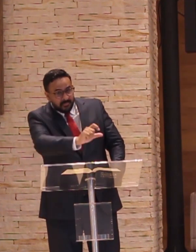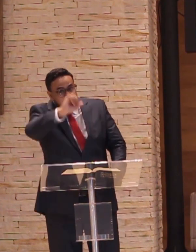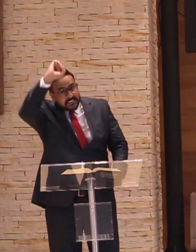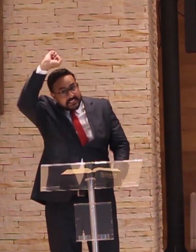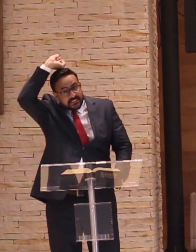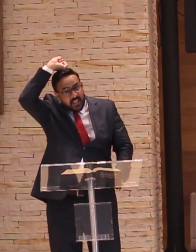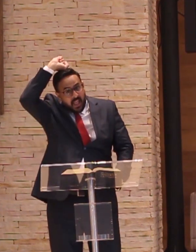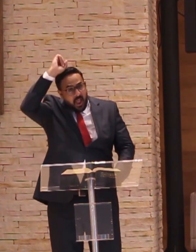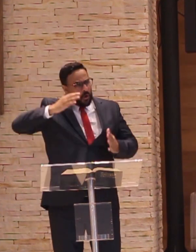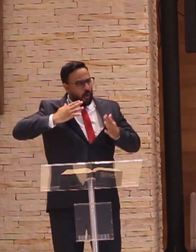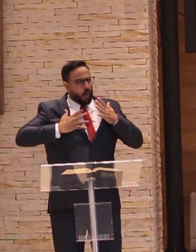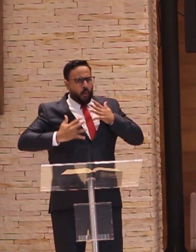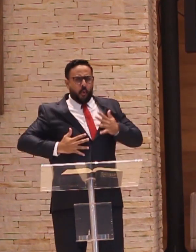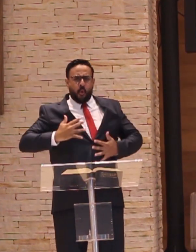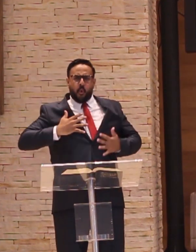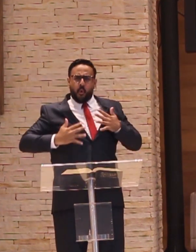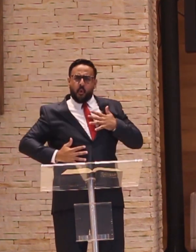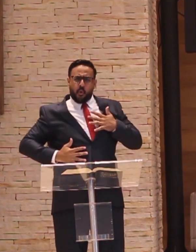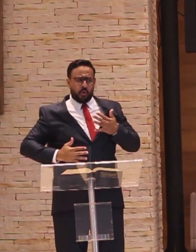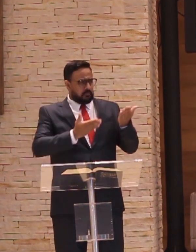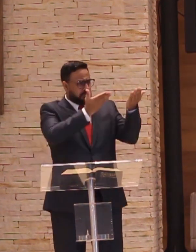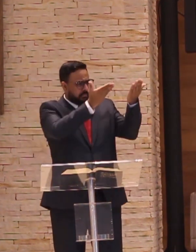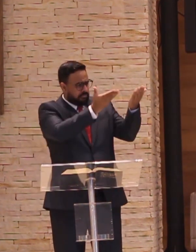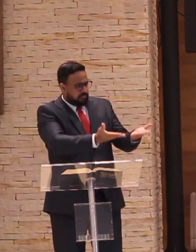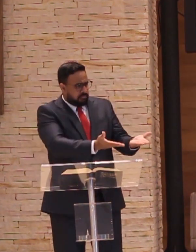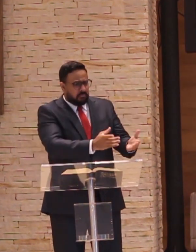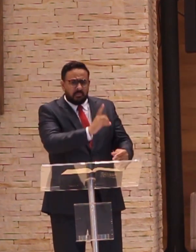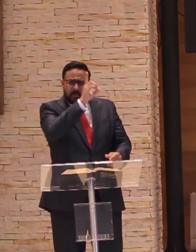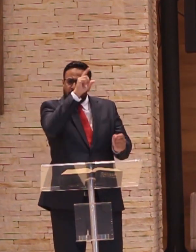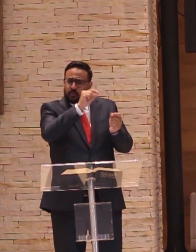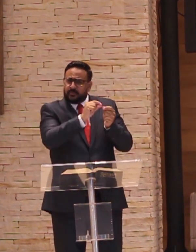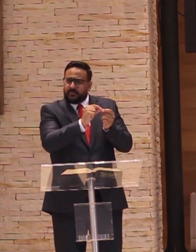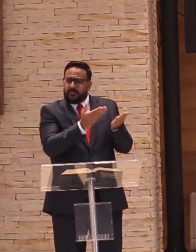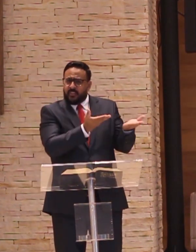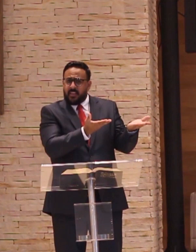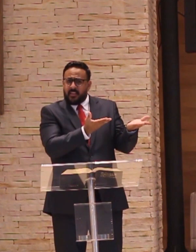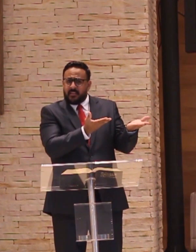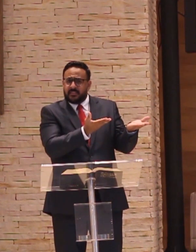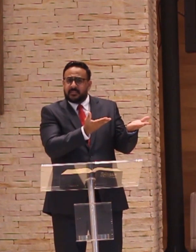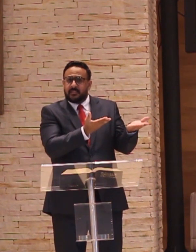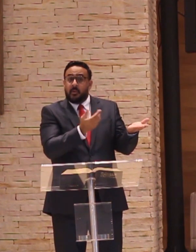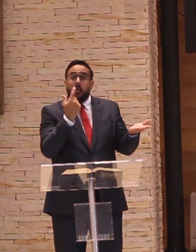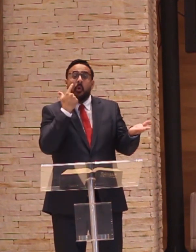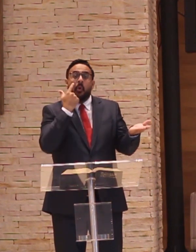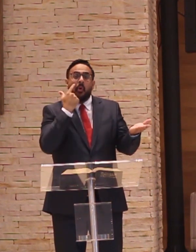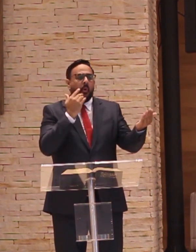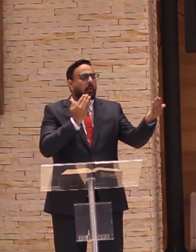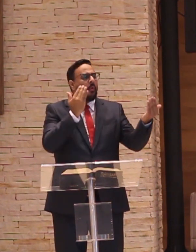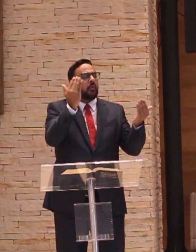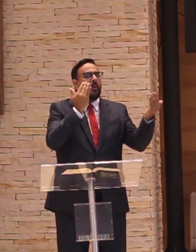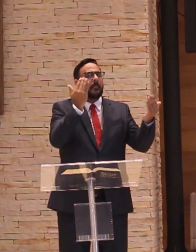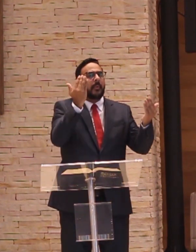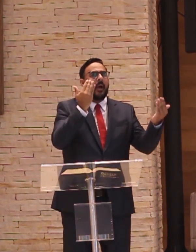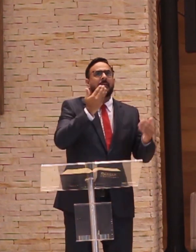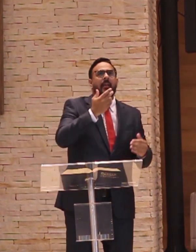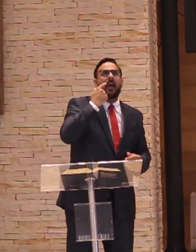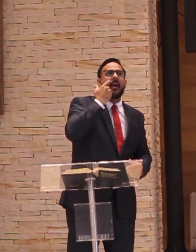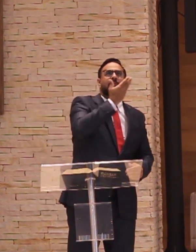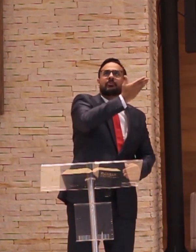Deus é infinitamente poderoso. Foi ele quem criou o corpo de Sara. Ele entende do corpo